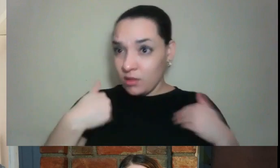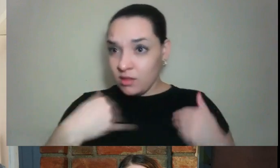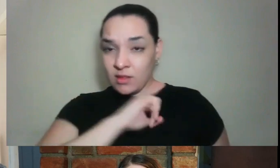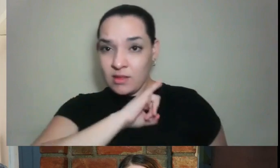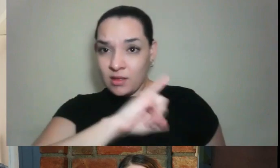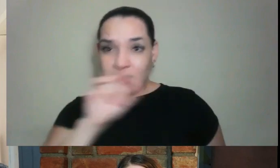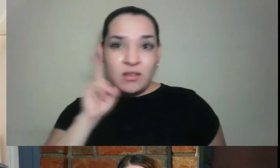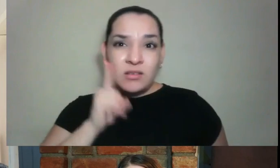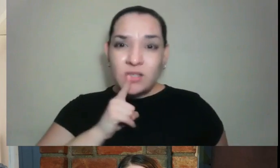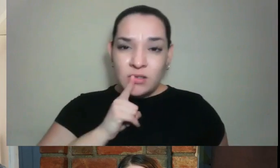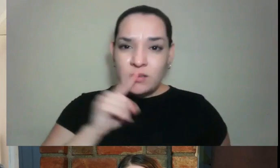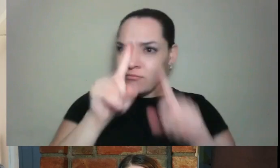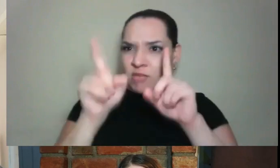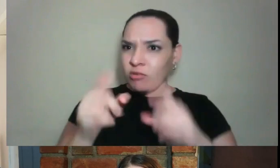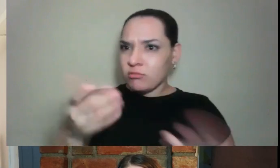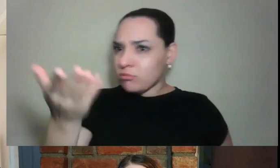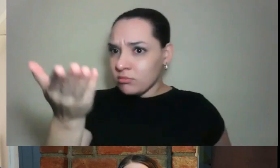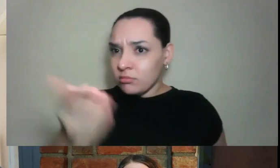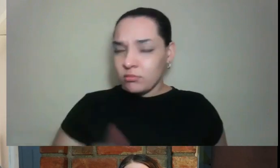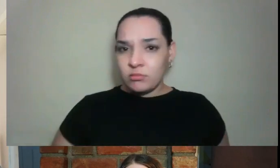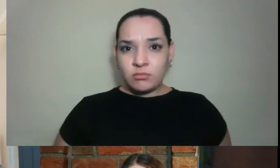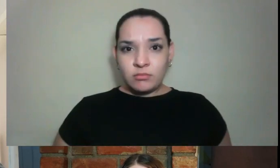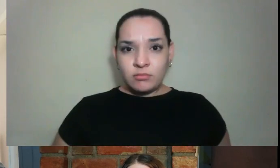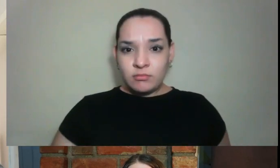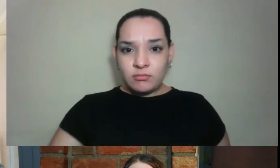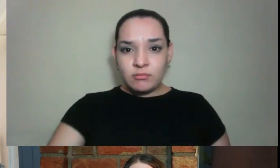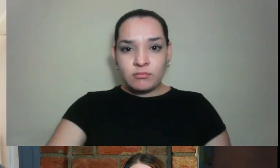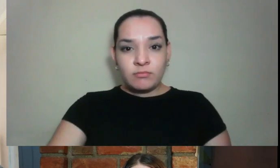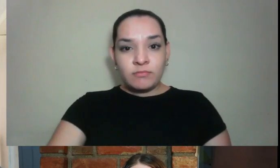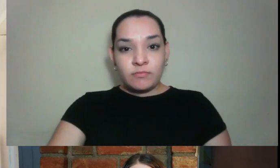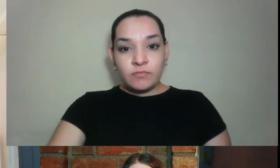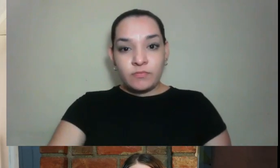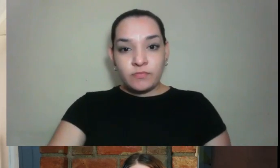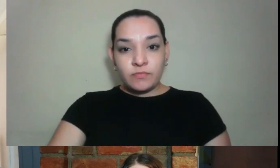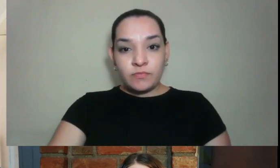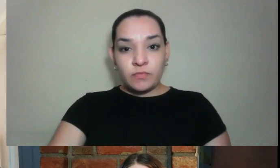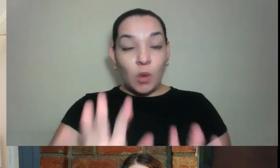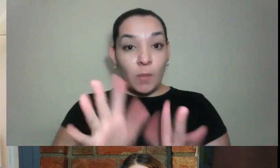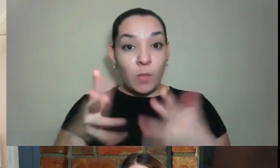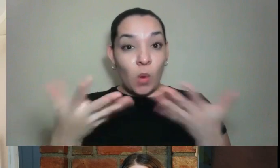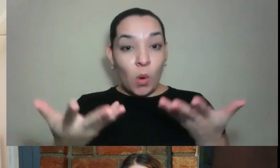¿y vos sí tenés identidad sorda? Me pregunto yo.